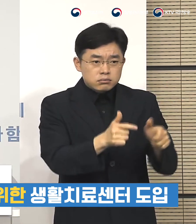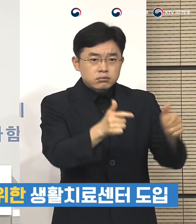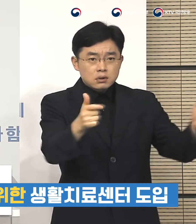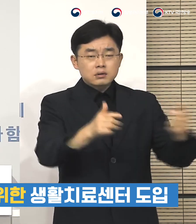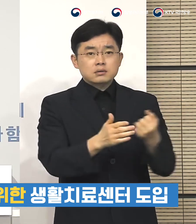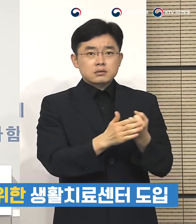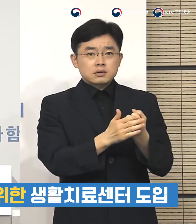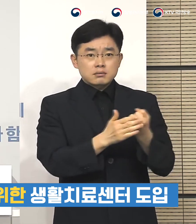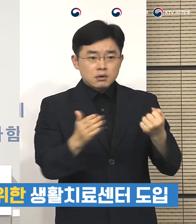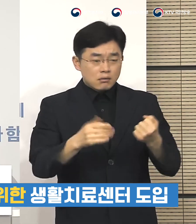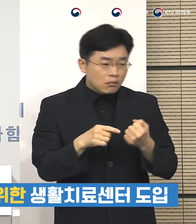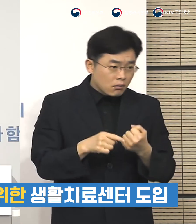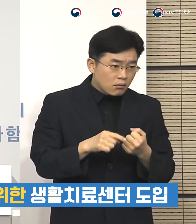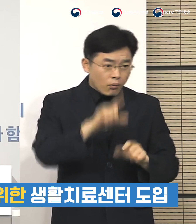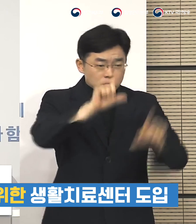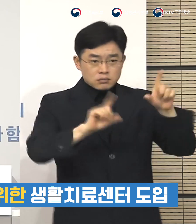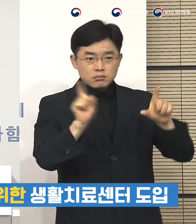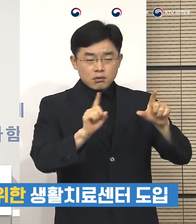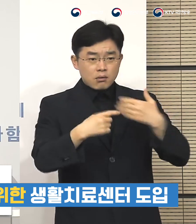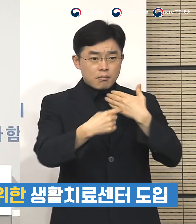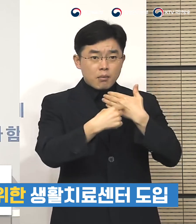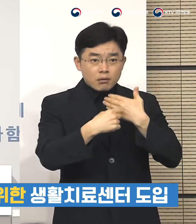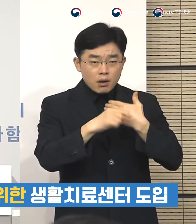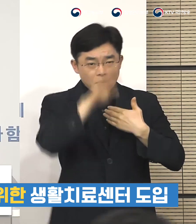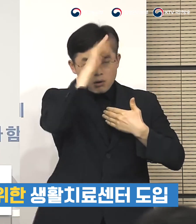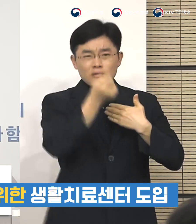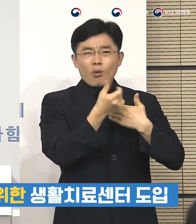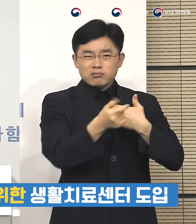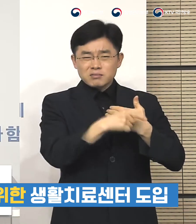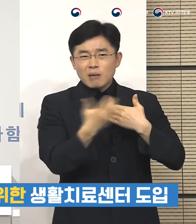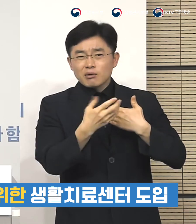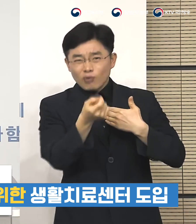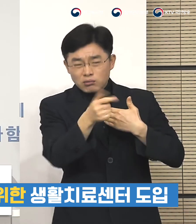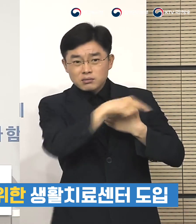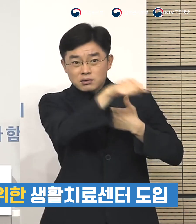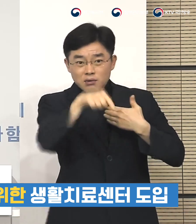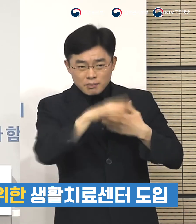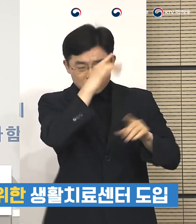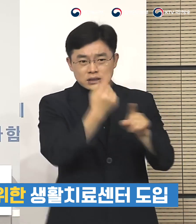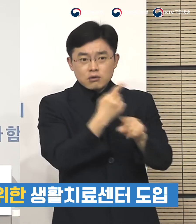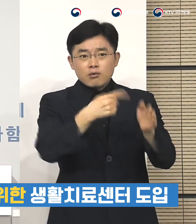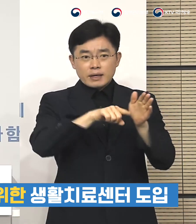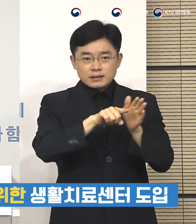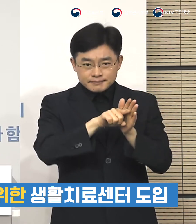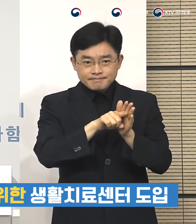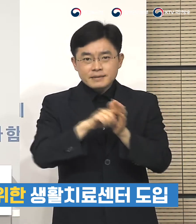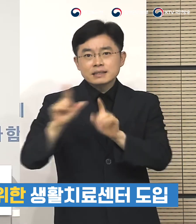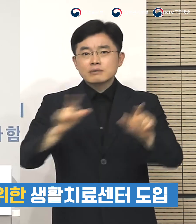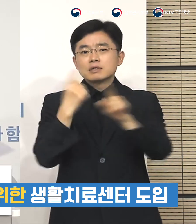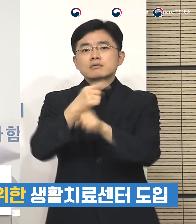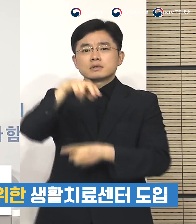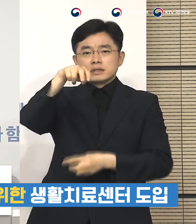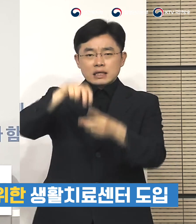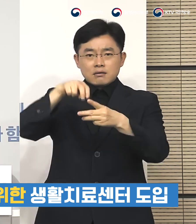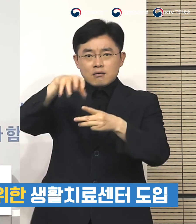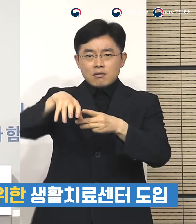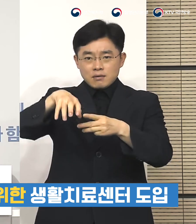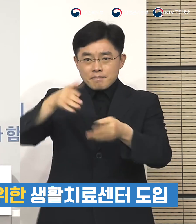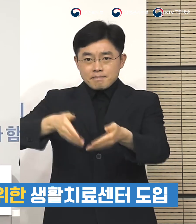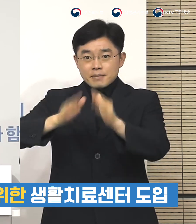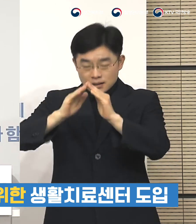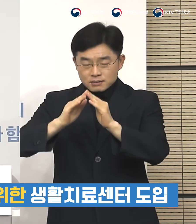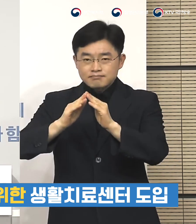따라 무증상 경증 환자를 치료하는 생활치료센터를 처음으로 도입해서 운영한 바